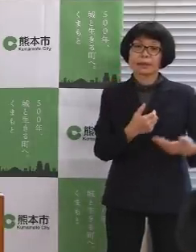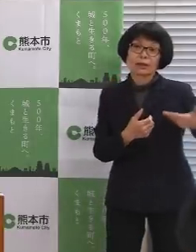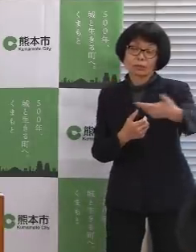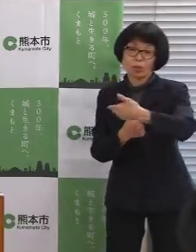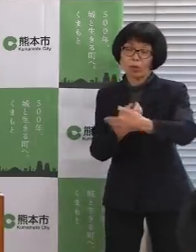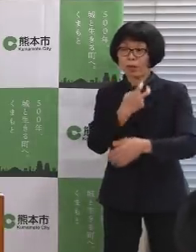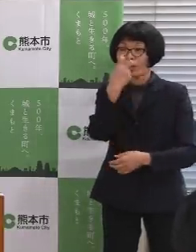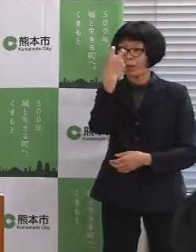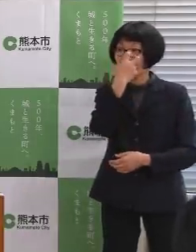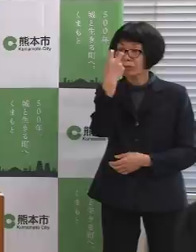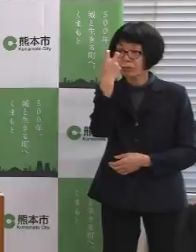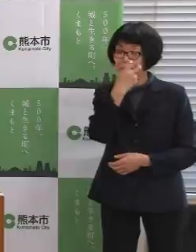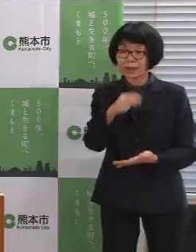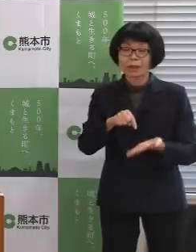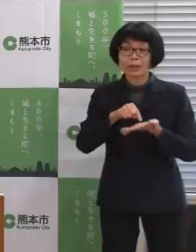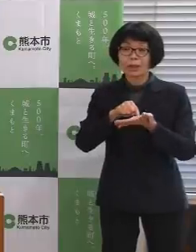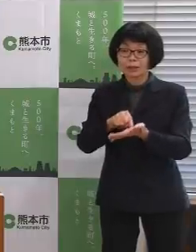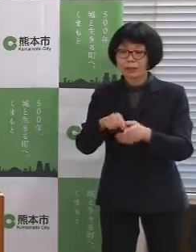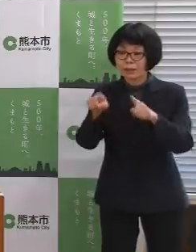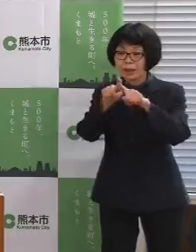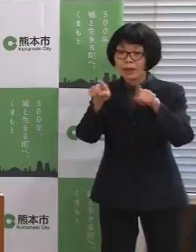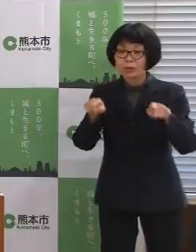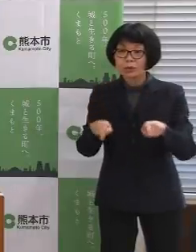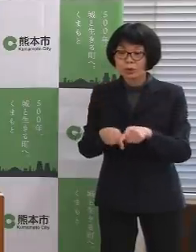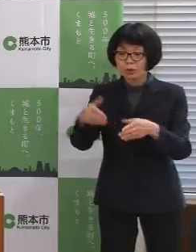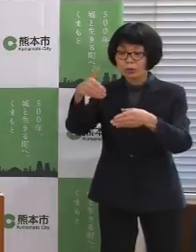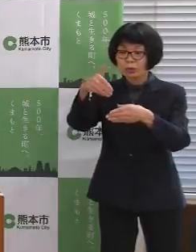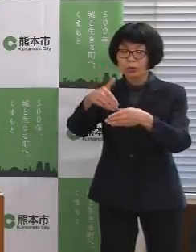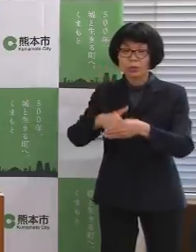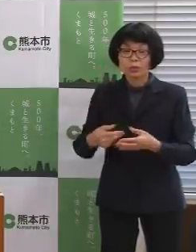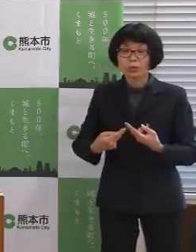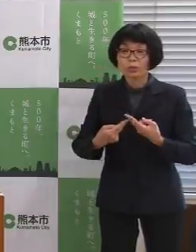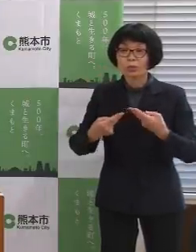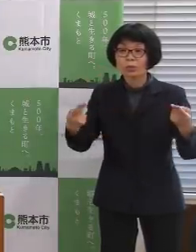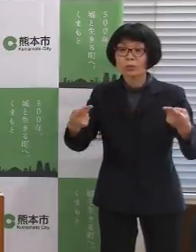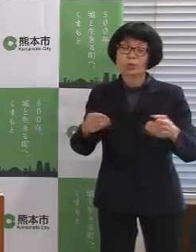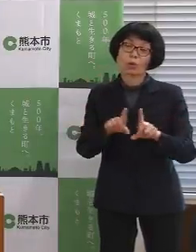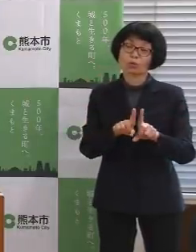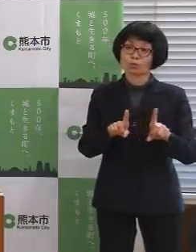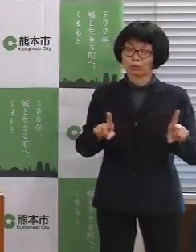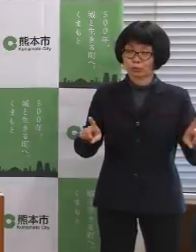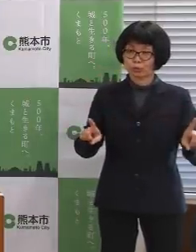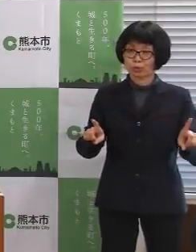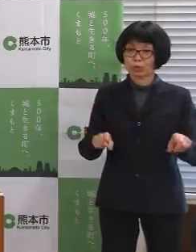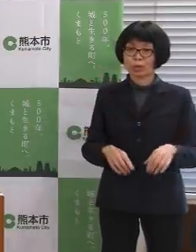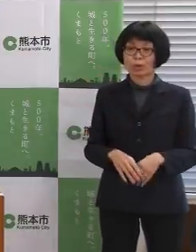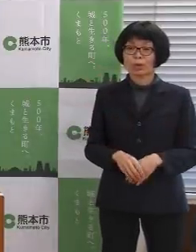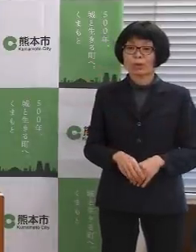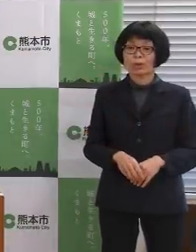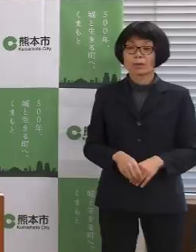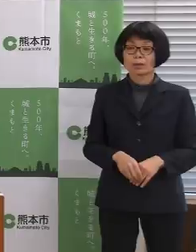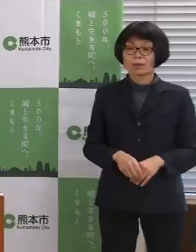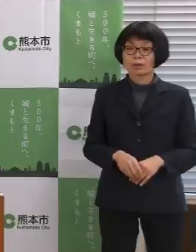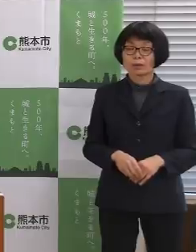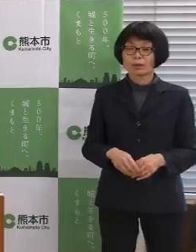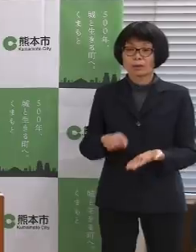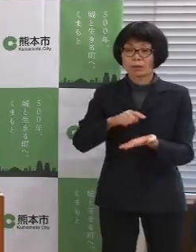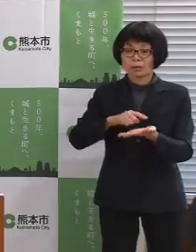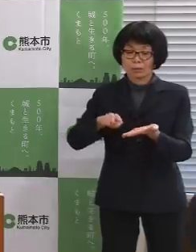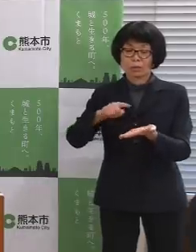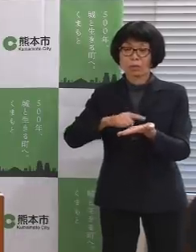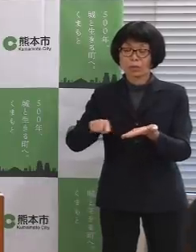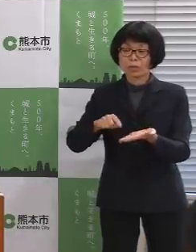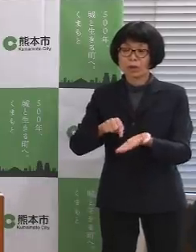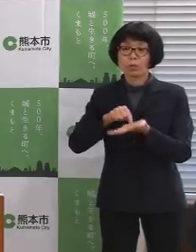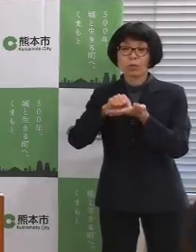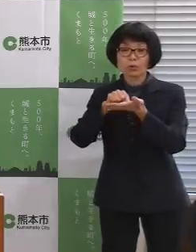申請書類の郵送の形が普通だと思うんですけど、 はい、 それ以外にオンラインの 手 続きとか、窓口を作ったりと